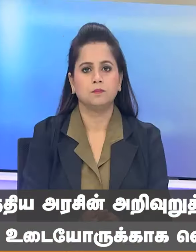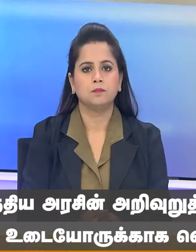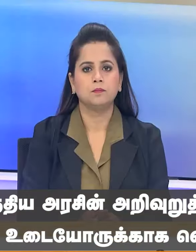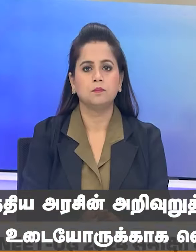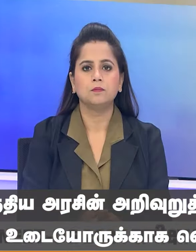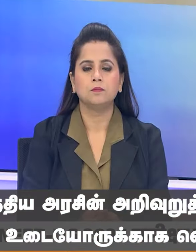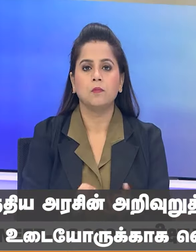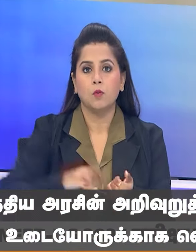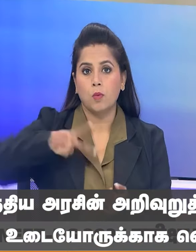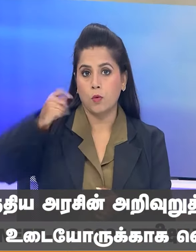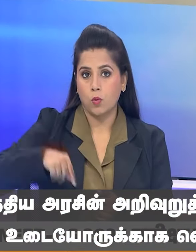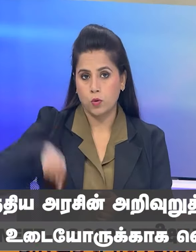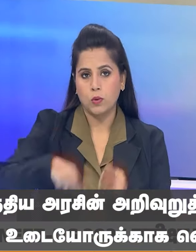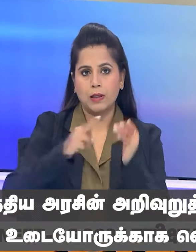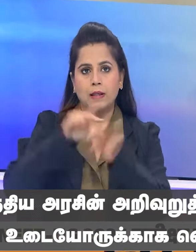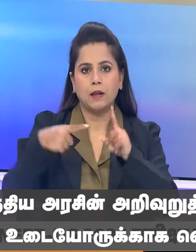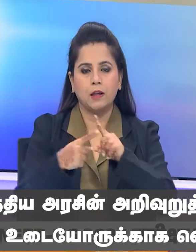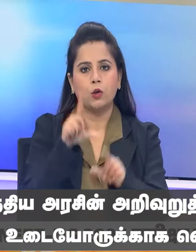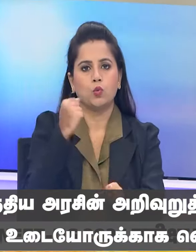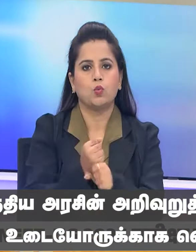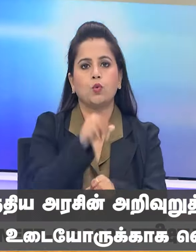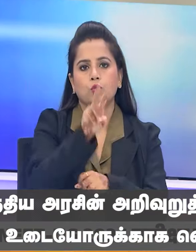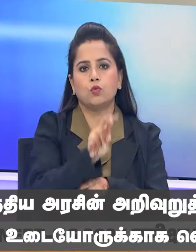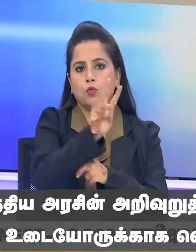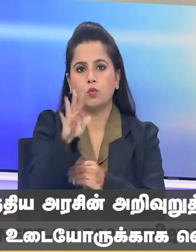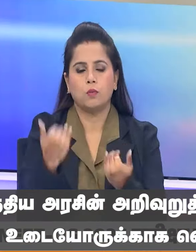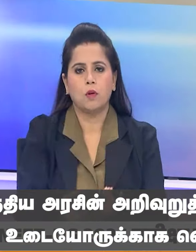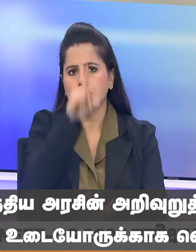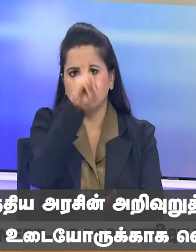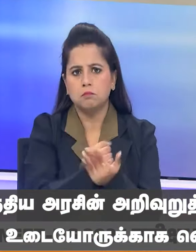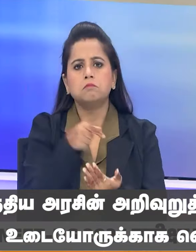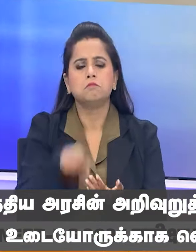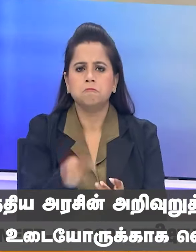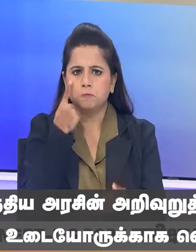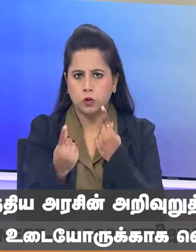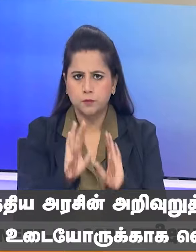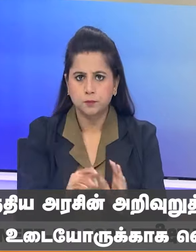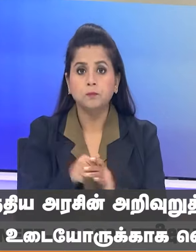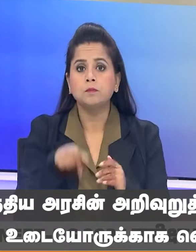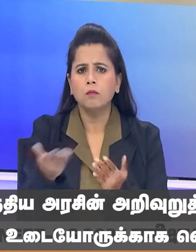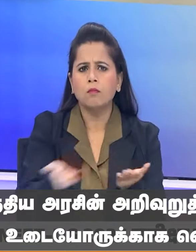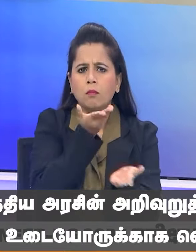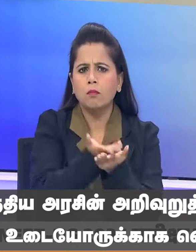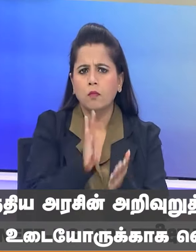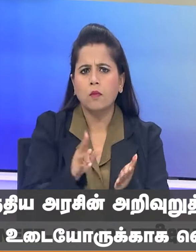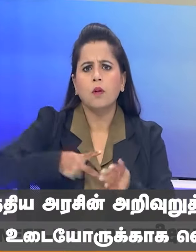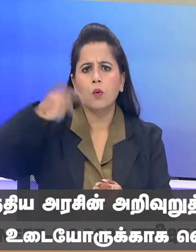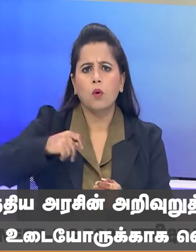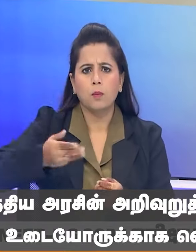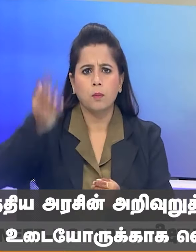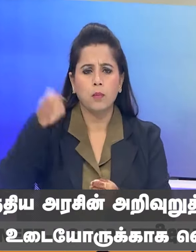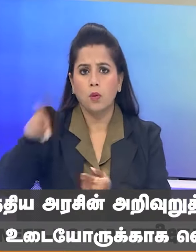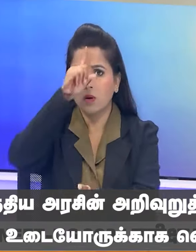पार सुप्रीम कोर्ट आज नीट यूजी 2024 के फैसले की करेगा समीक्षा याचिका में की गई न्यायालय के पिछले